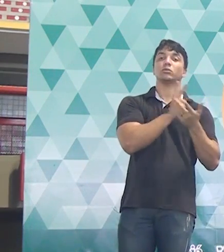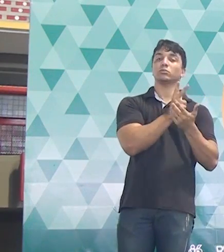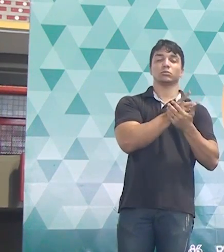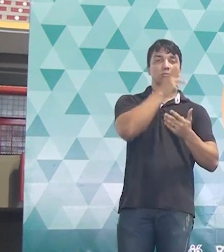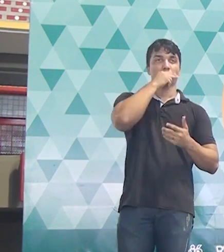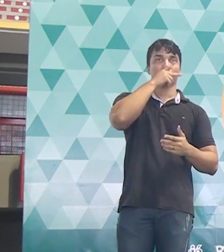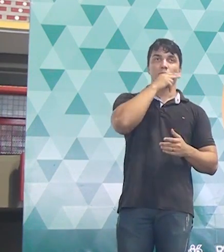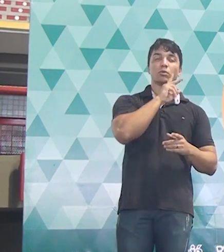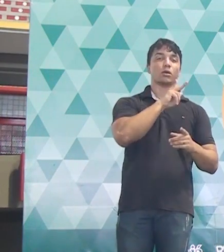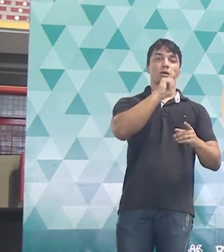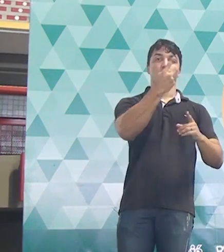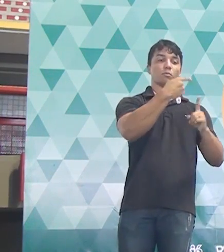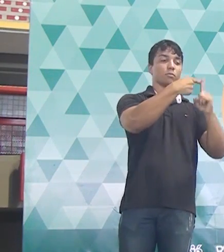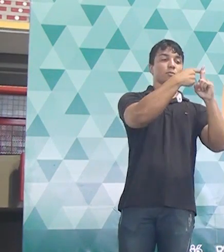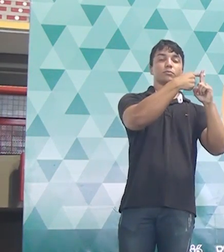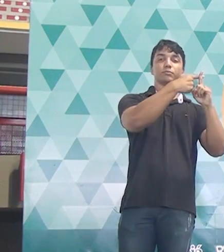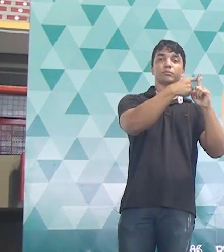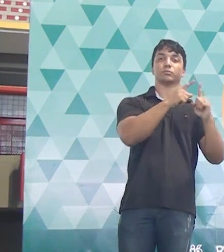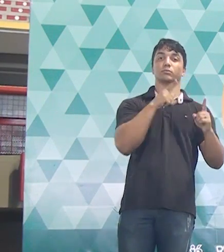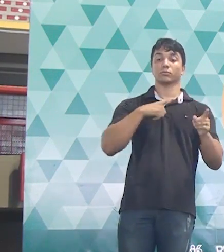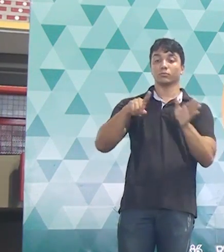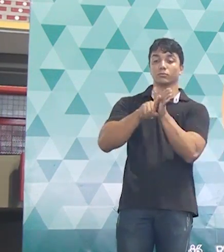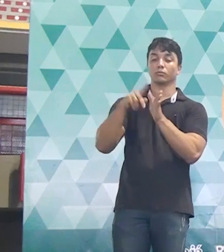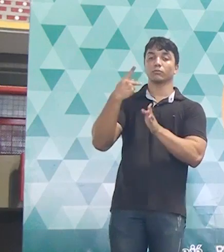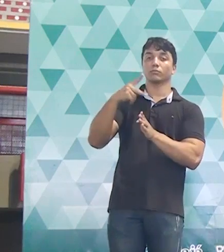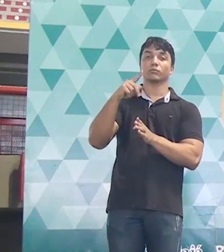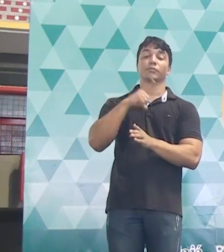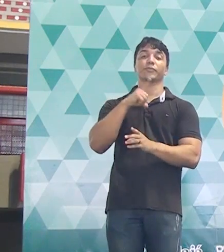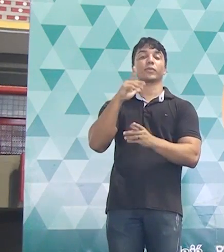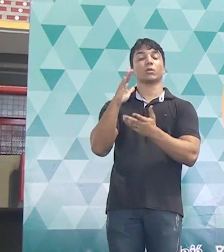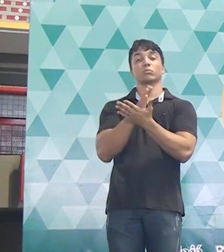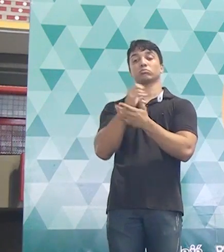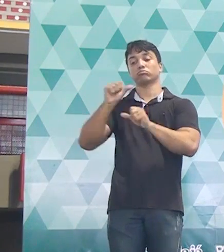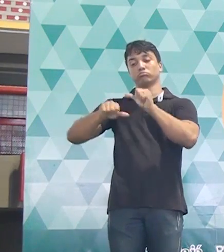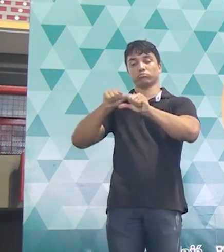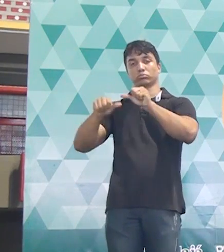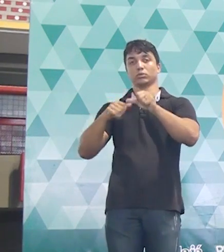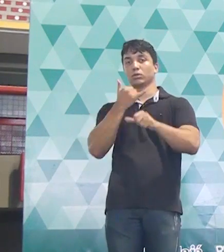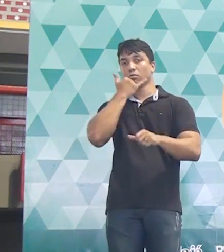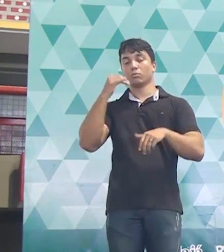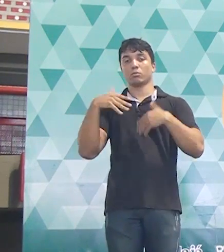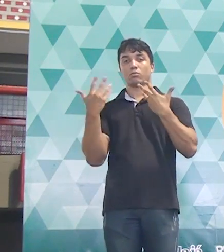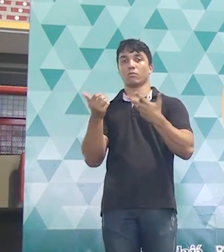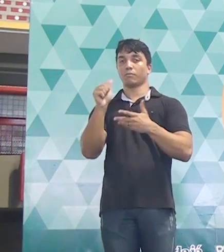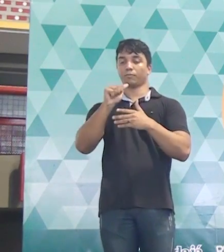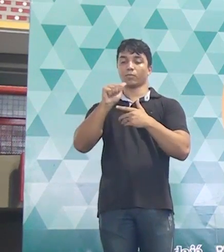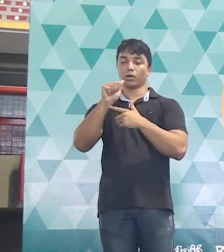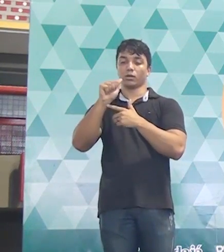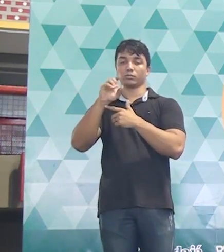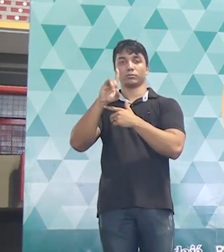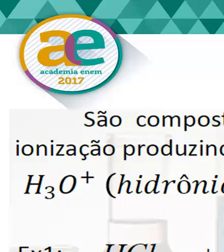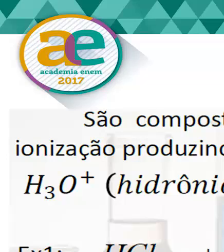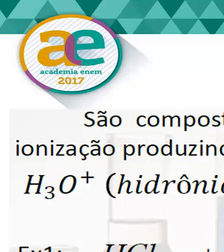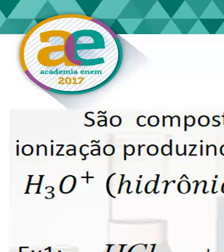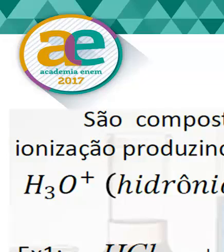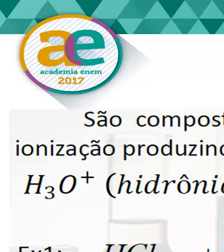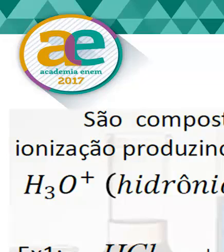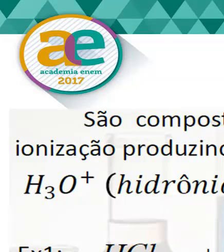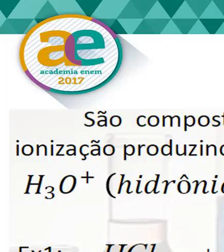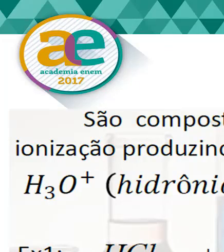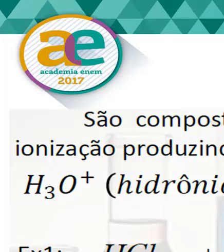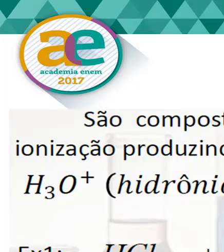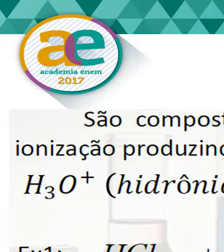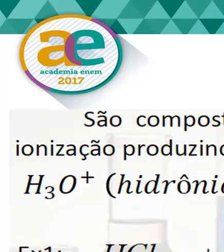mesmo, H+, e o íon de carga negativa varia de acordo com o ácido. Por exemplo, quando eu